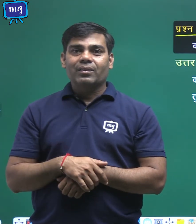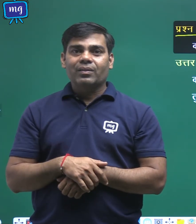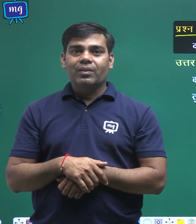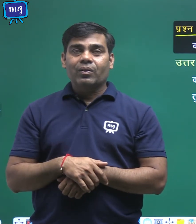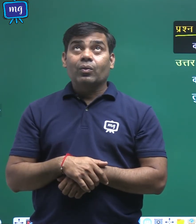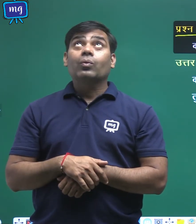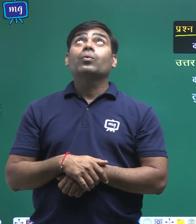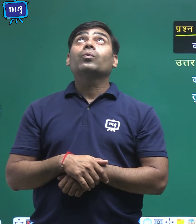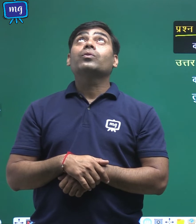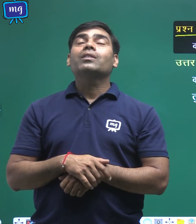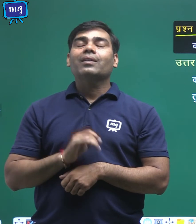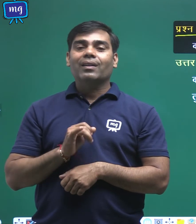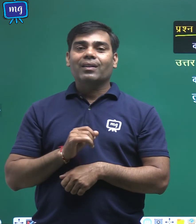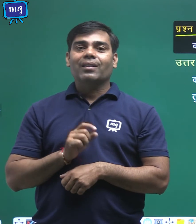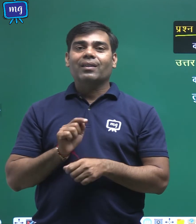ऊंची कर